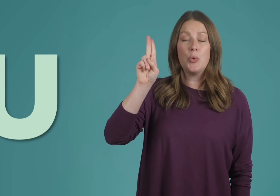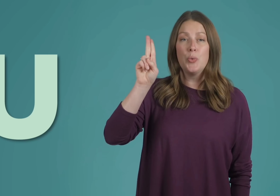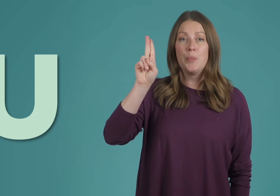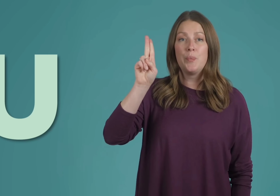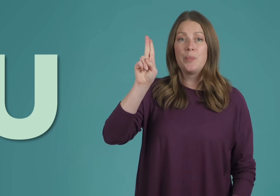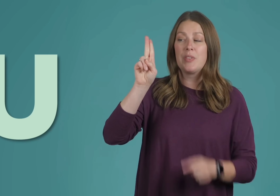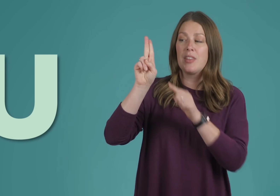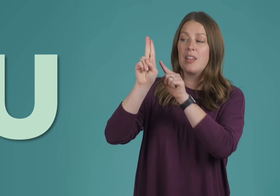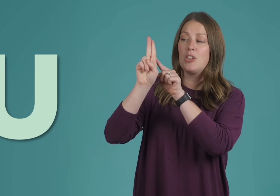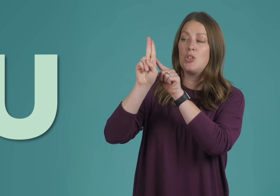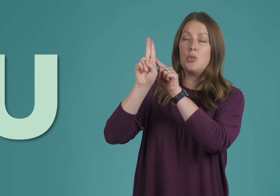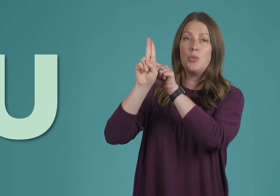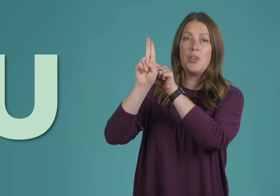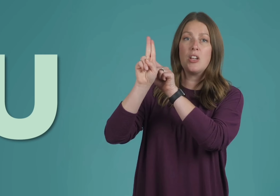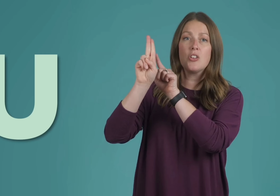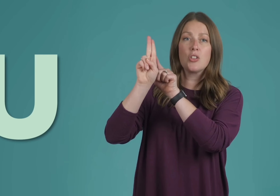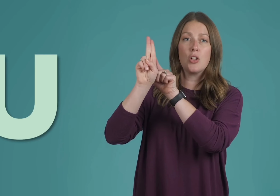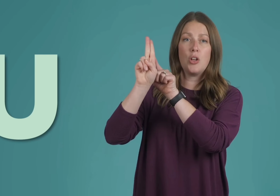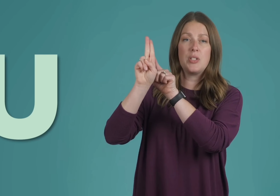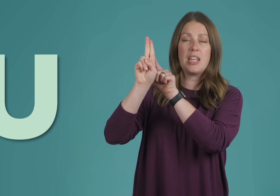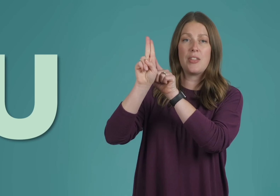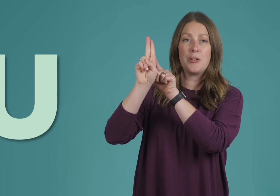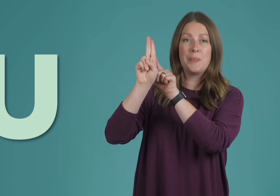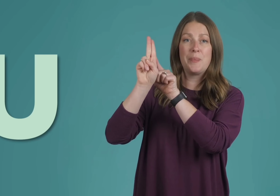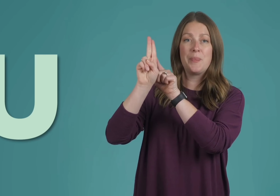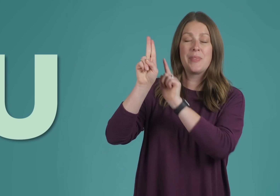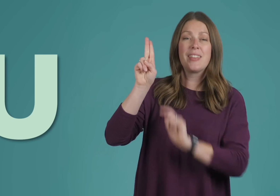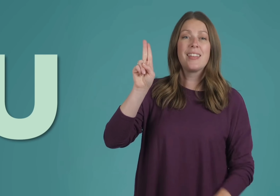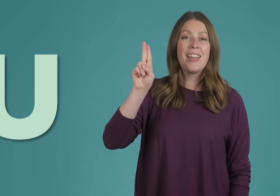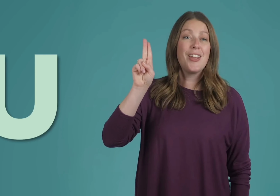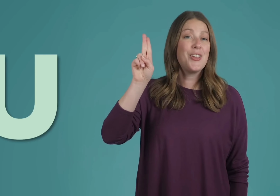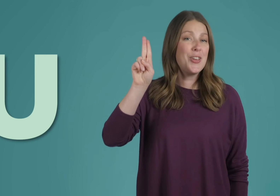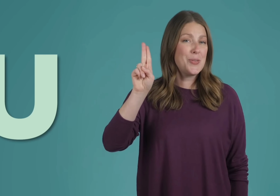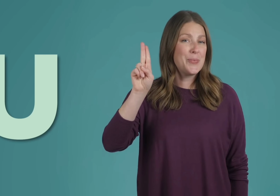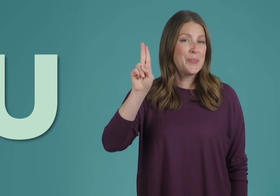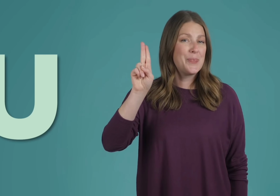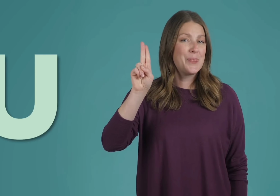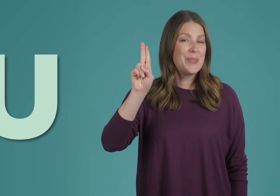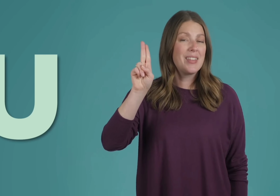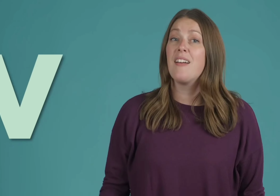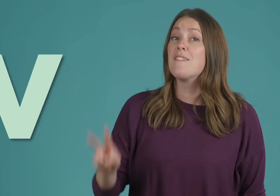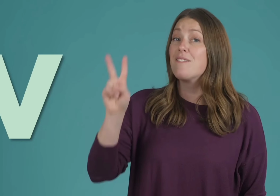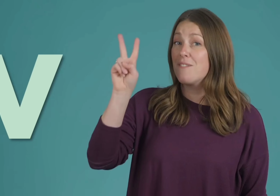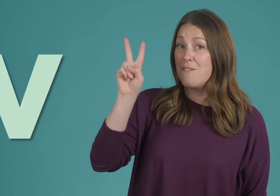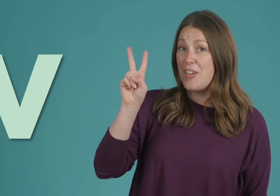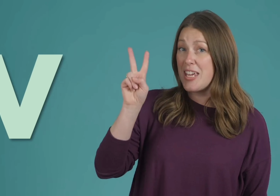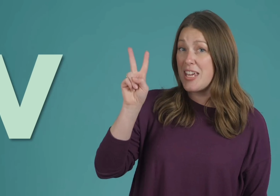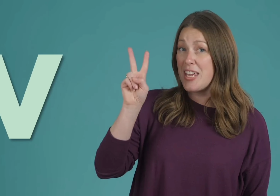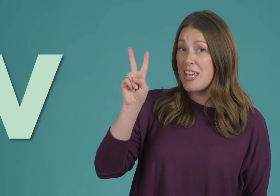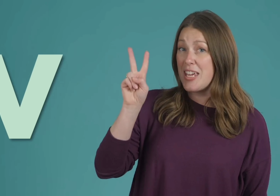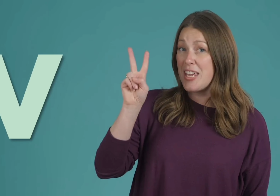U. 2 fingers close together. Kò sí ààyè àníla ìka méjì yẹn rárá. U. V àti